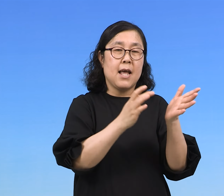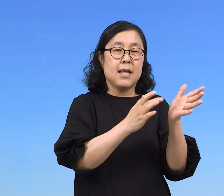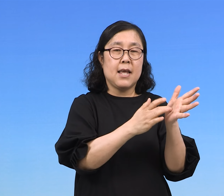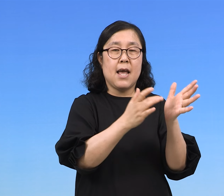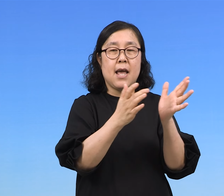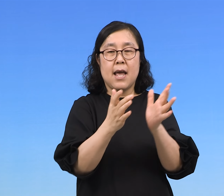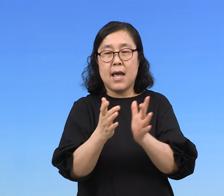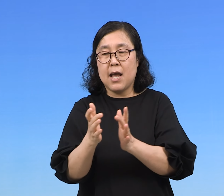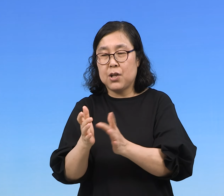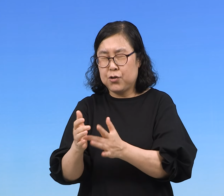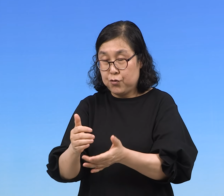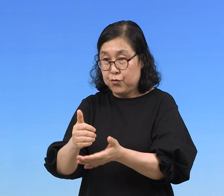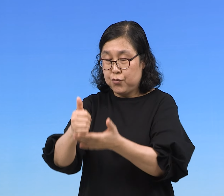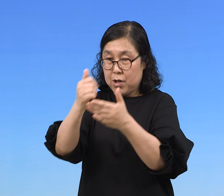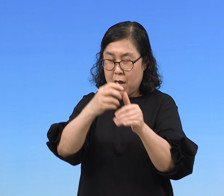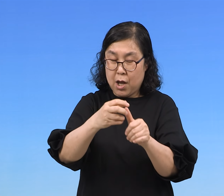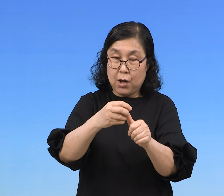예수 내 구주,